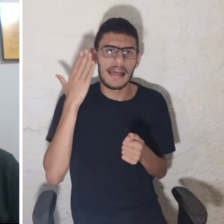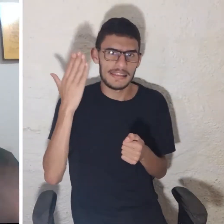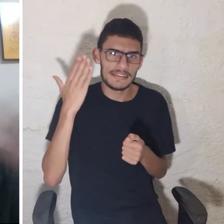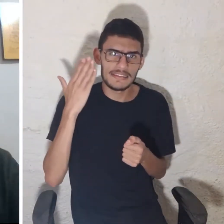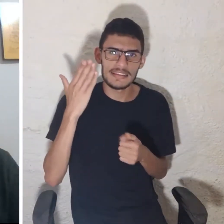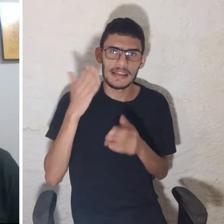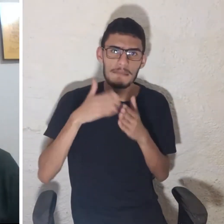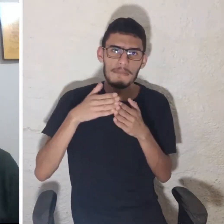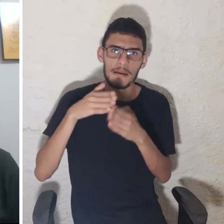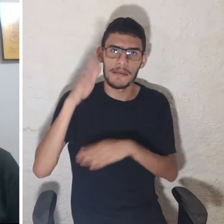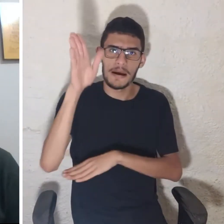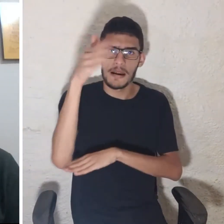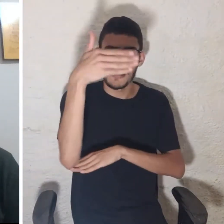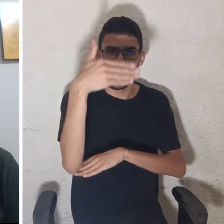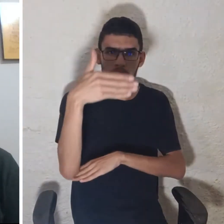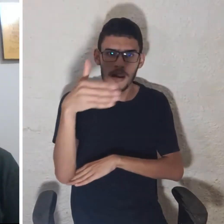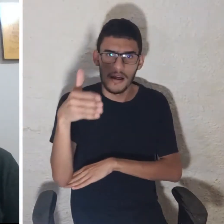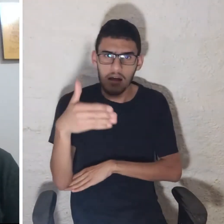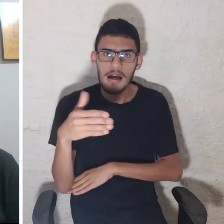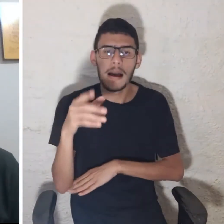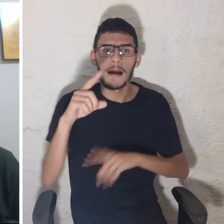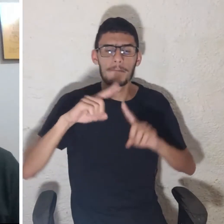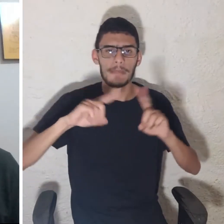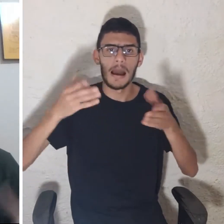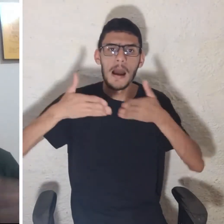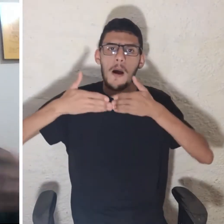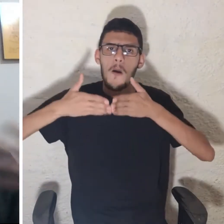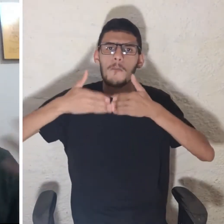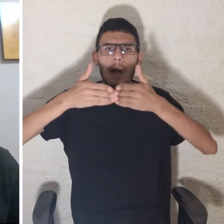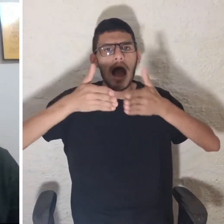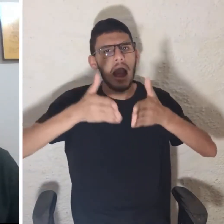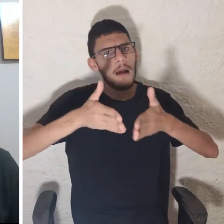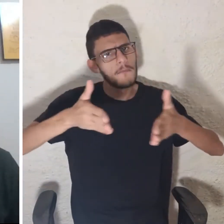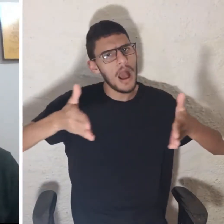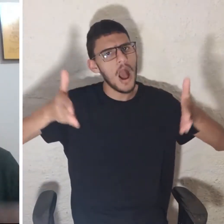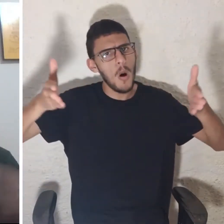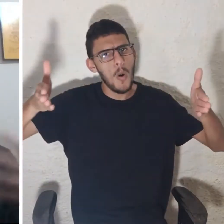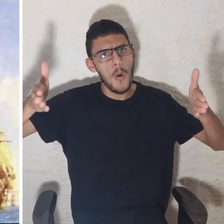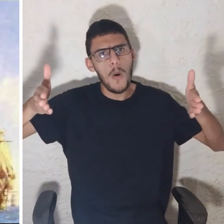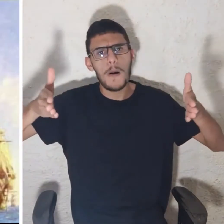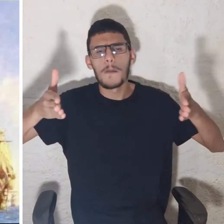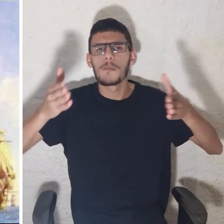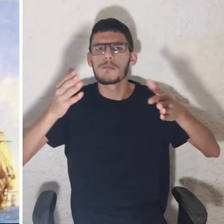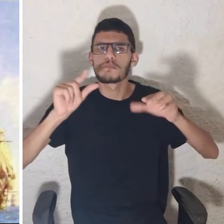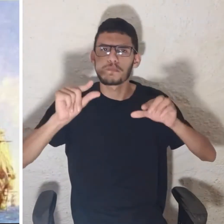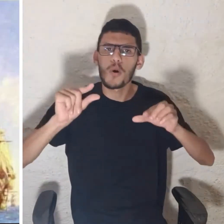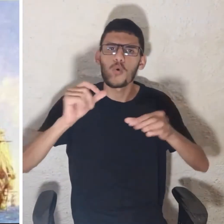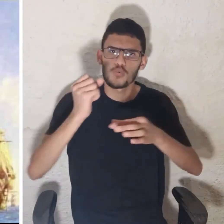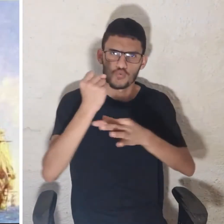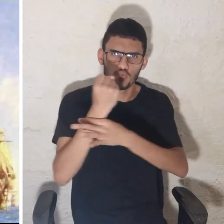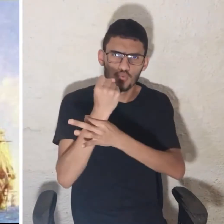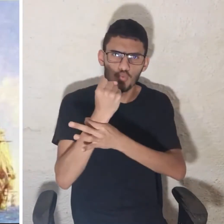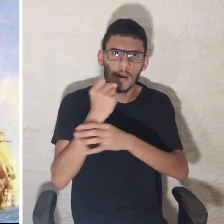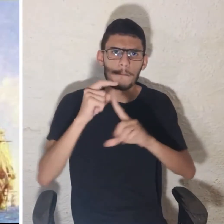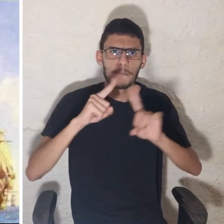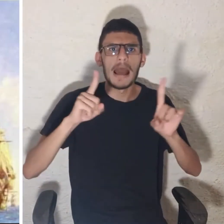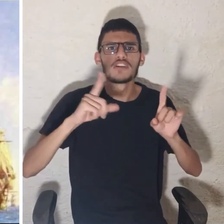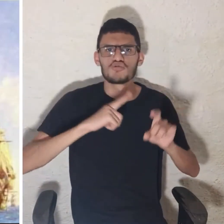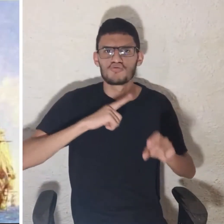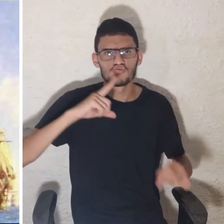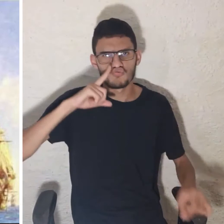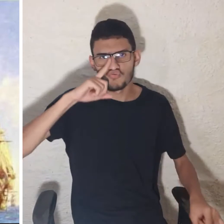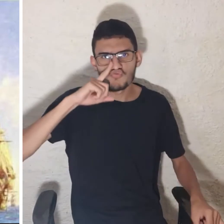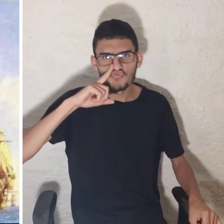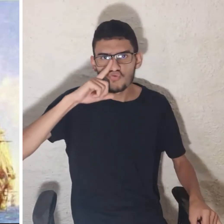caravelas, né, antigas, da época de Pedro Álvares Cabral, não, né? Eram embarcações maiores, um pouco mais seguras, mas mesmo assim era algo